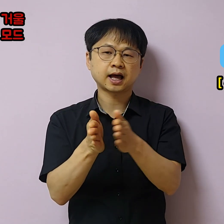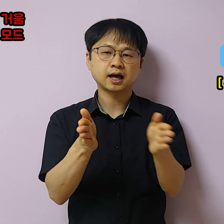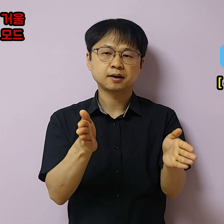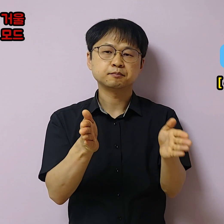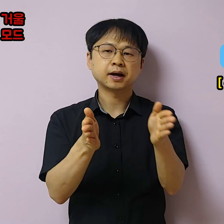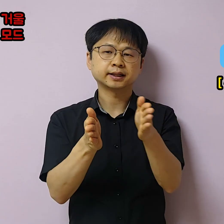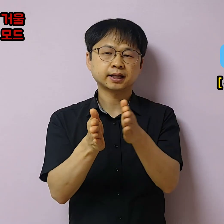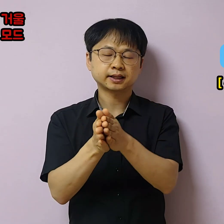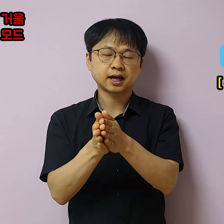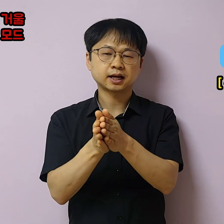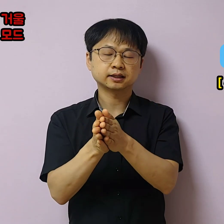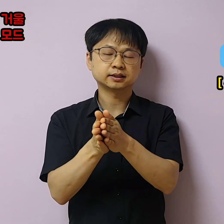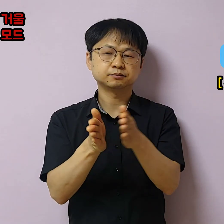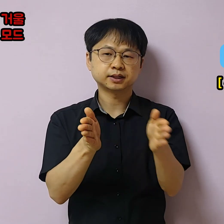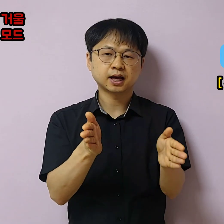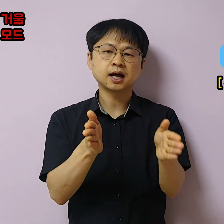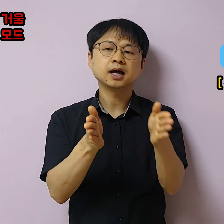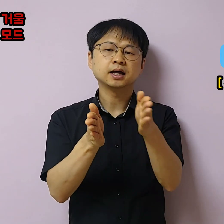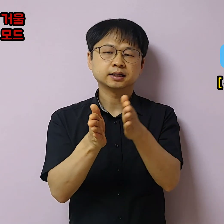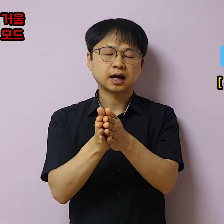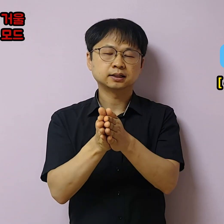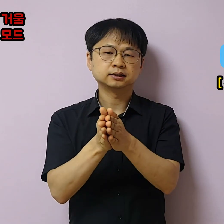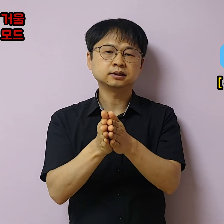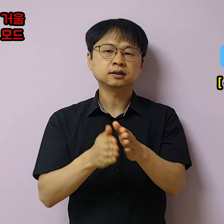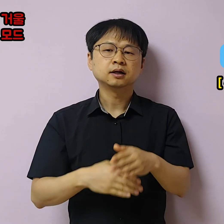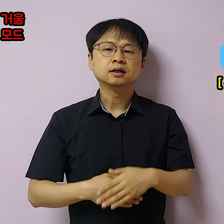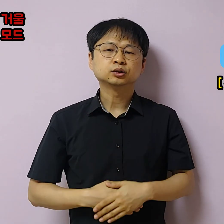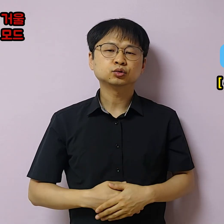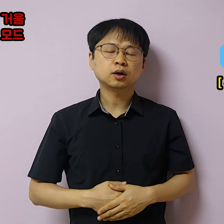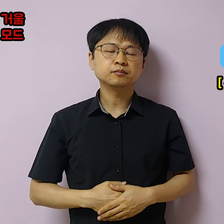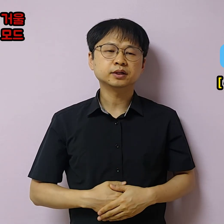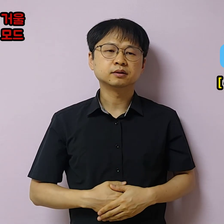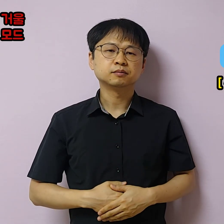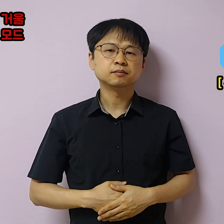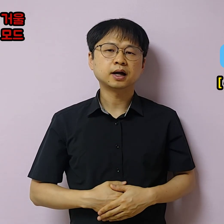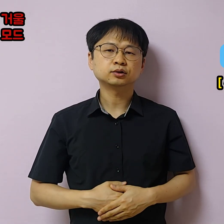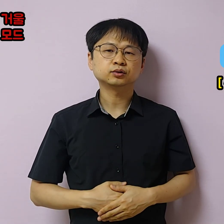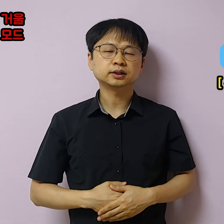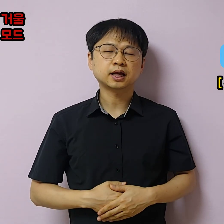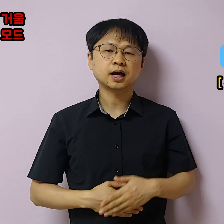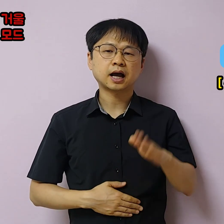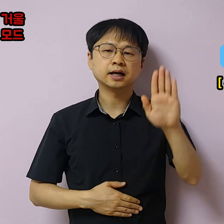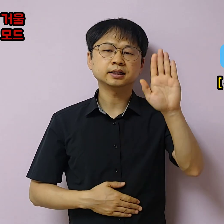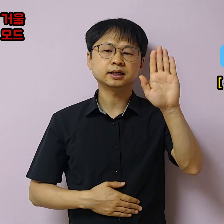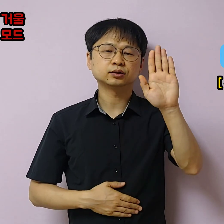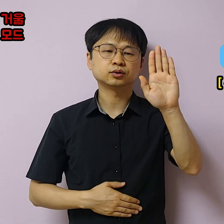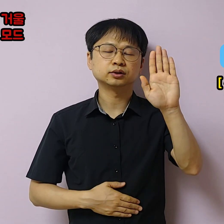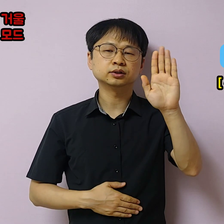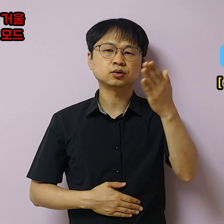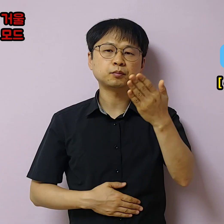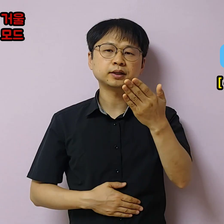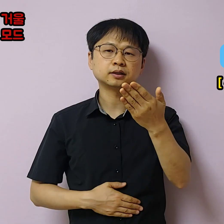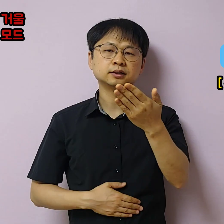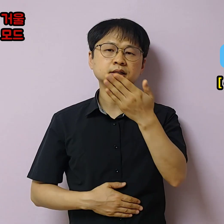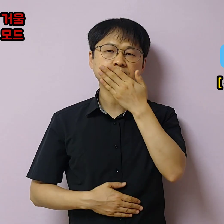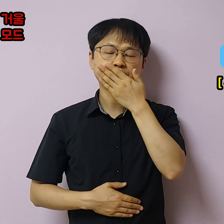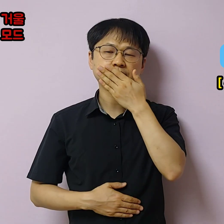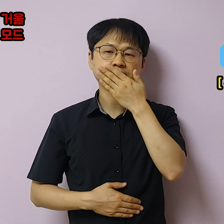닿다, 맞닿다라는 뜻입니다. 닿을 수 없는, 뭐뭐 할 수 있다, 가능이란 수어는 손바닥을 입에